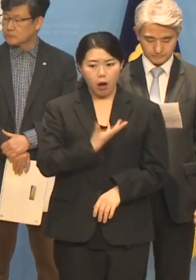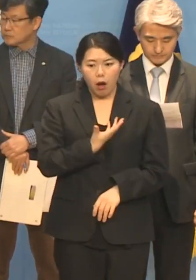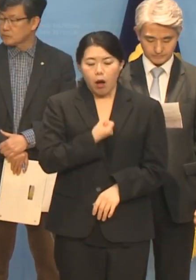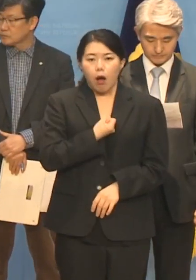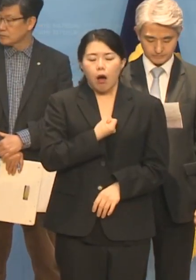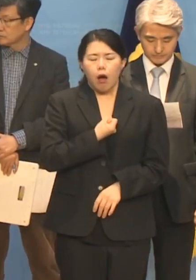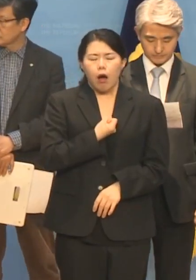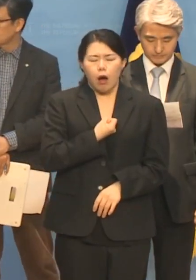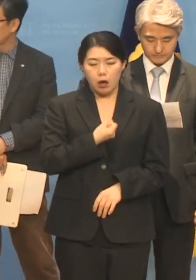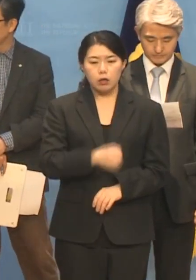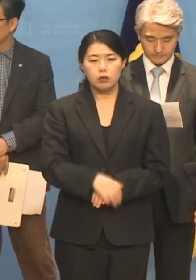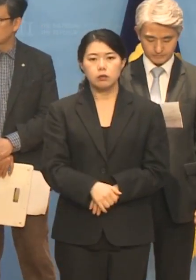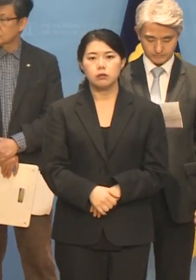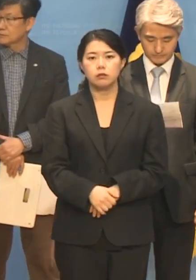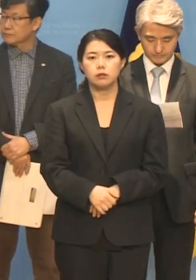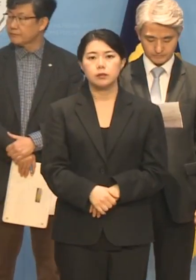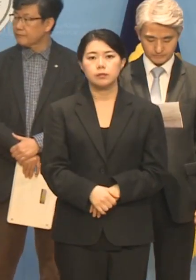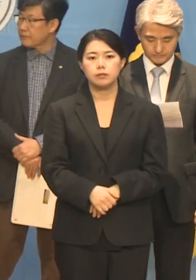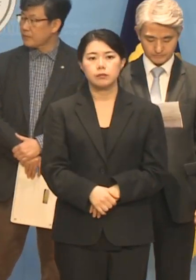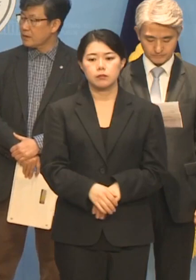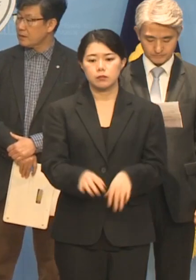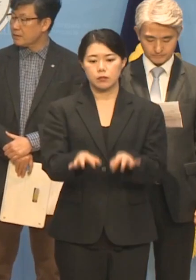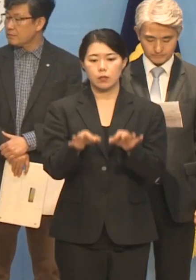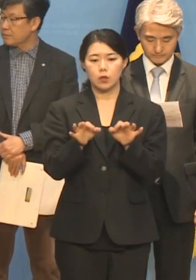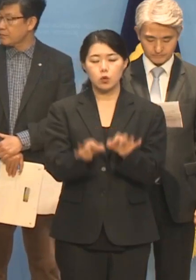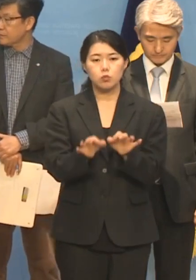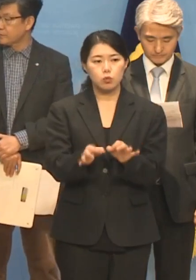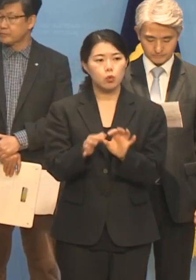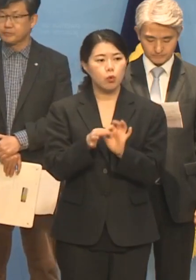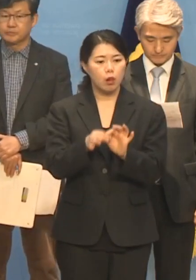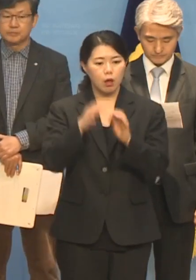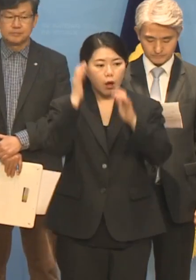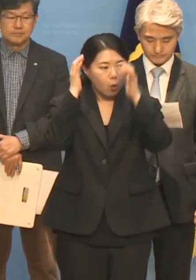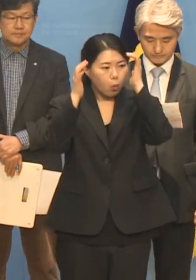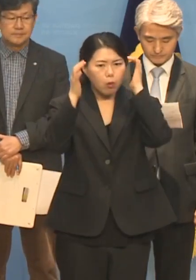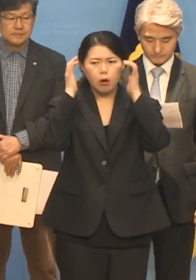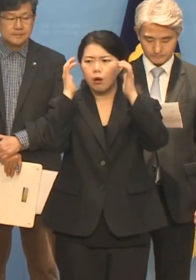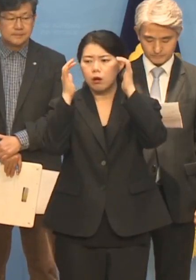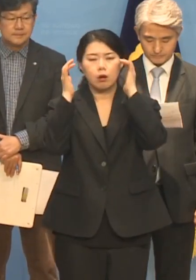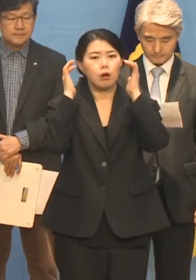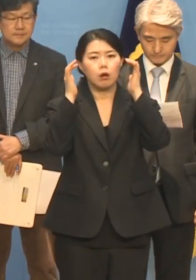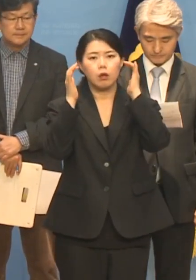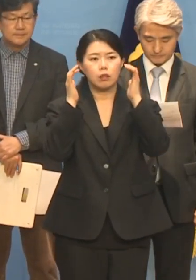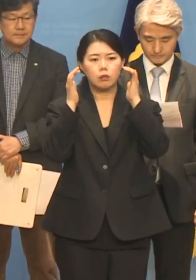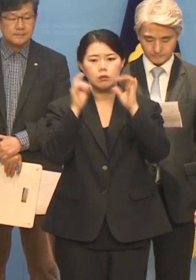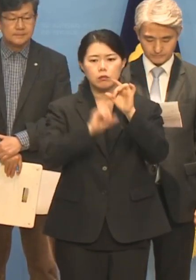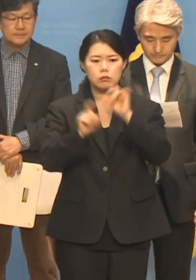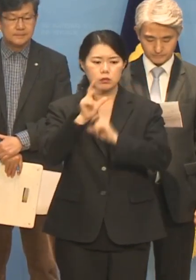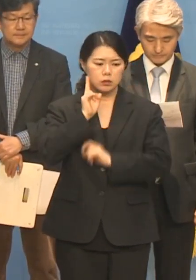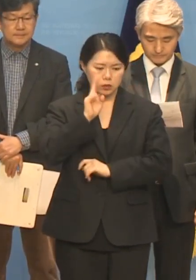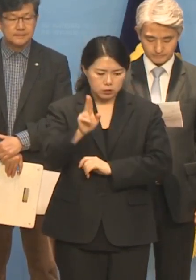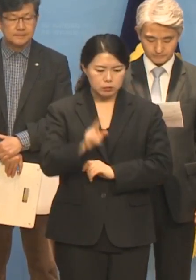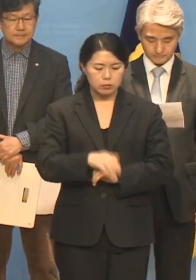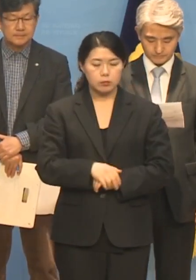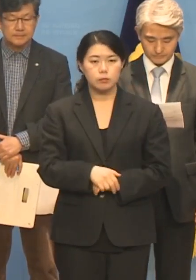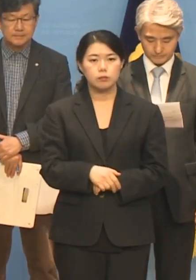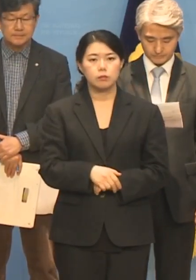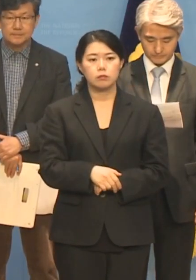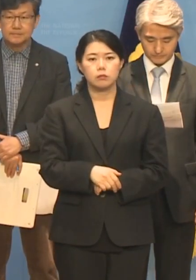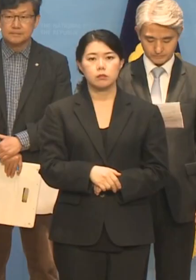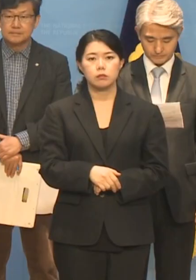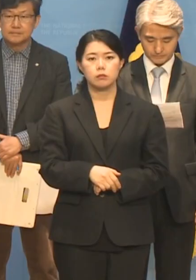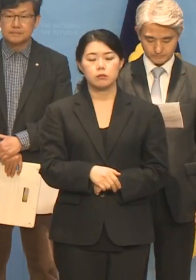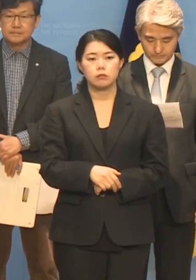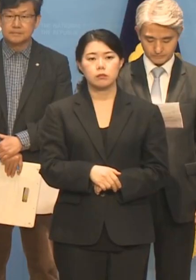겁니다. 금융 일선에서의 혼란도 가중되었습니다. 그러나